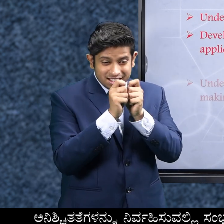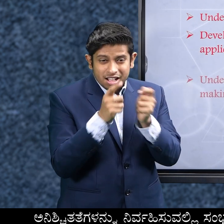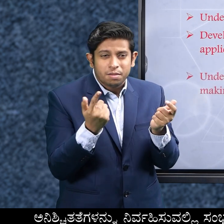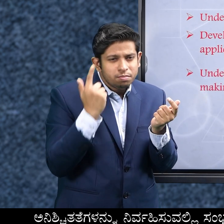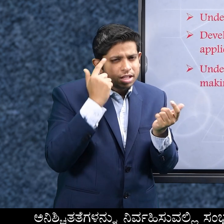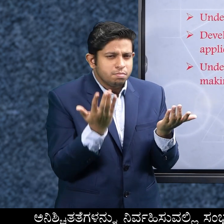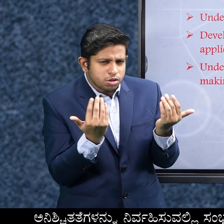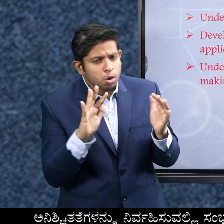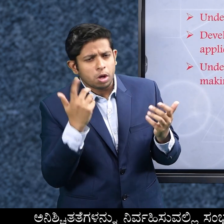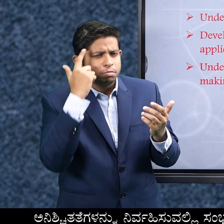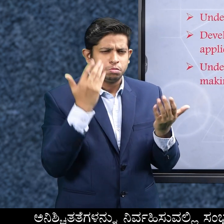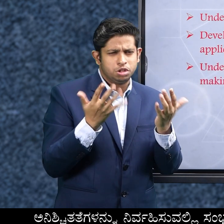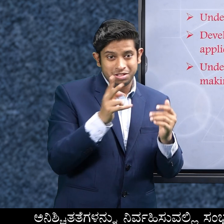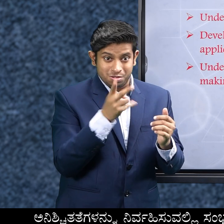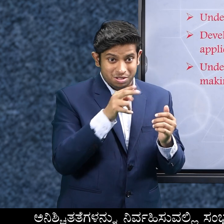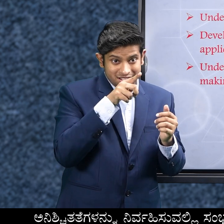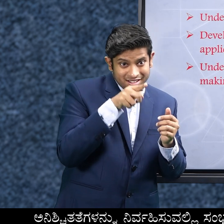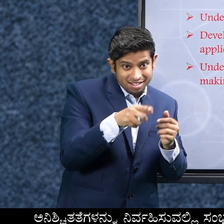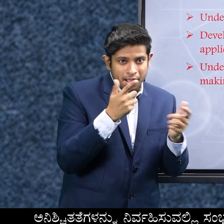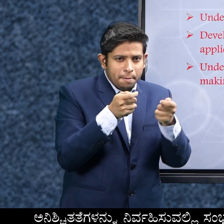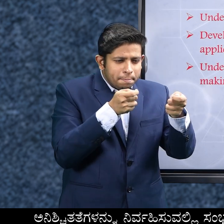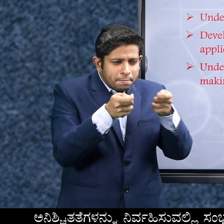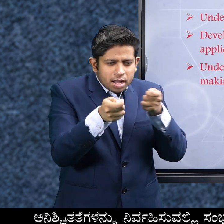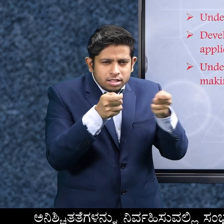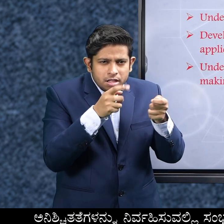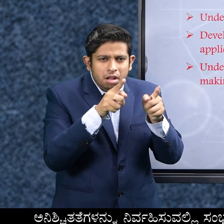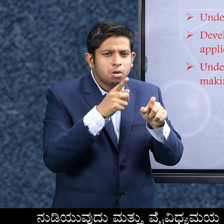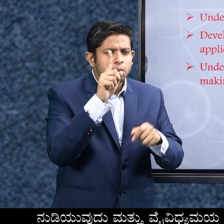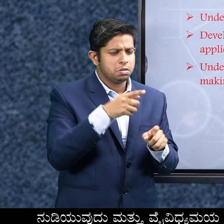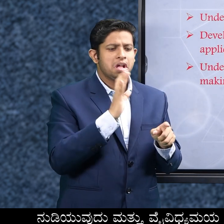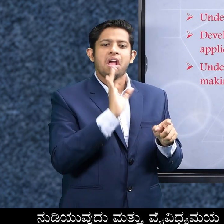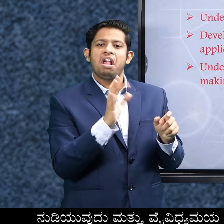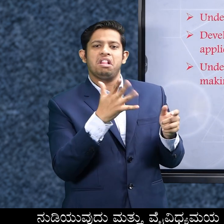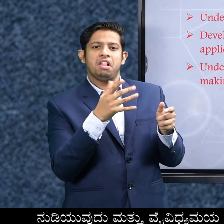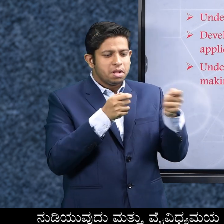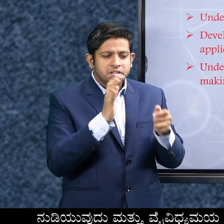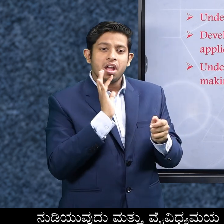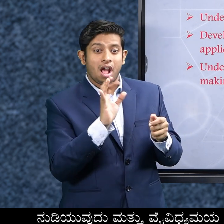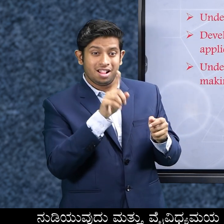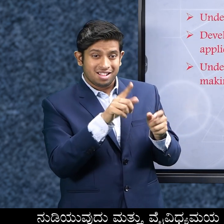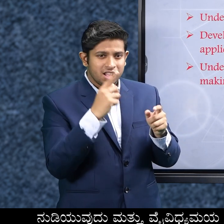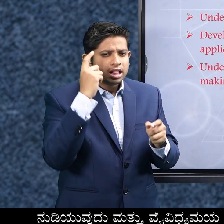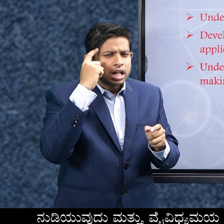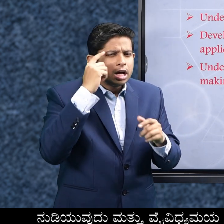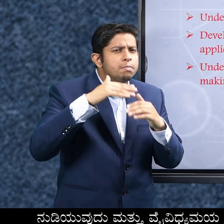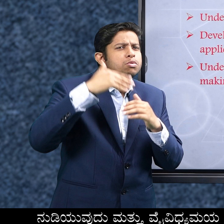ಅನಿಶ್ಚಿತತೆಗಳನ್ನ ನಿರ್ವಹಿಸುವಲ್ಲಿ ಸಂಭವನೀಯತೆಯ ಪಾತ್ರವನ್ನ ಅರ್ಥ ಮಾಡ್ಕೊಳ್ಳಿ. ಭವಿಷ್ಯ ನುಡಿಯುವುದು ಮತ್ತು ವೈವಿಧ್ಯಮಯ ಕ್ಷೇತ್ರಗಳಲ್ಲಿ ಫಲಿತಾಂಶಗಳನ್ನ